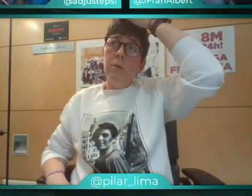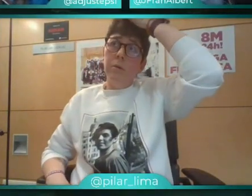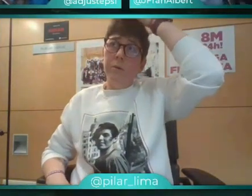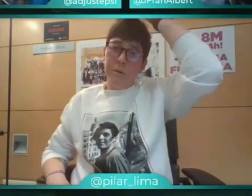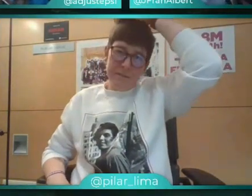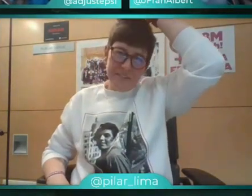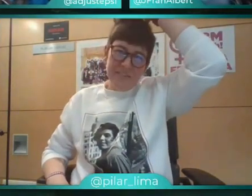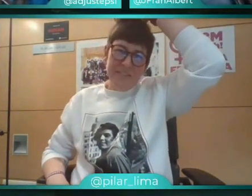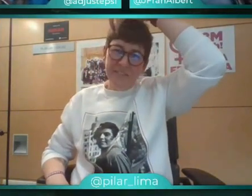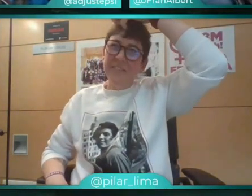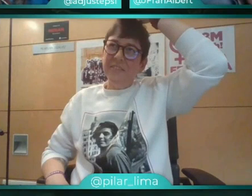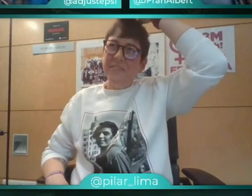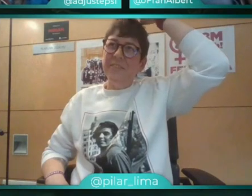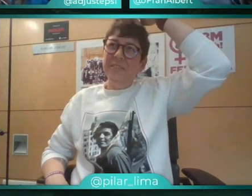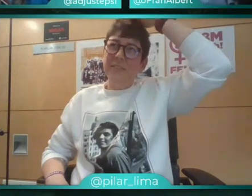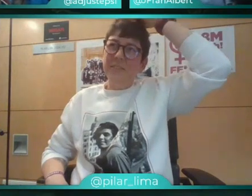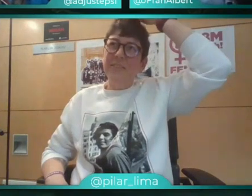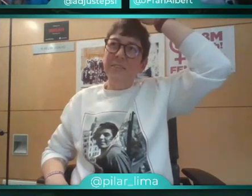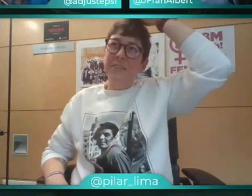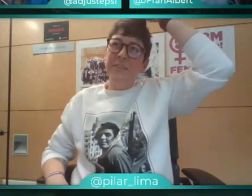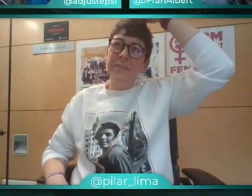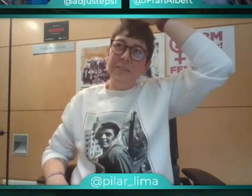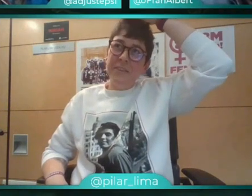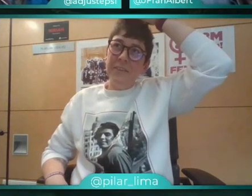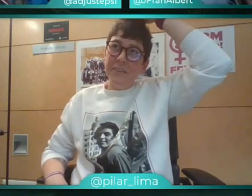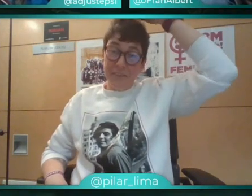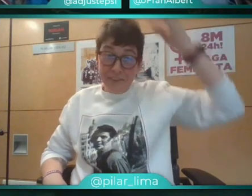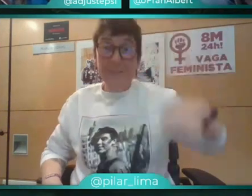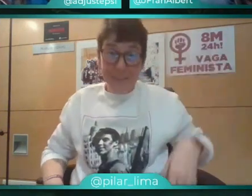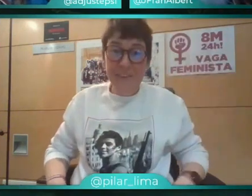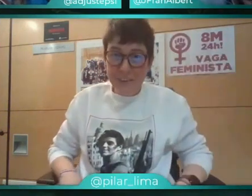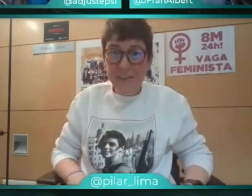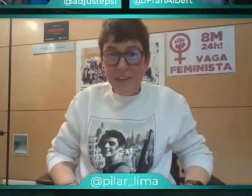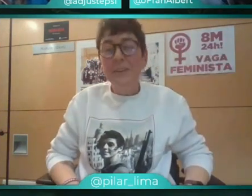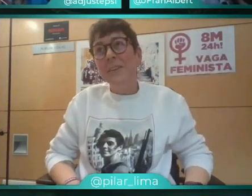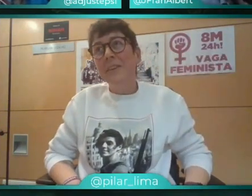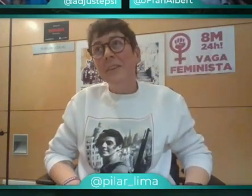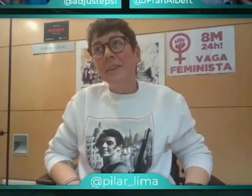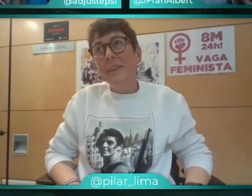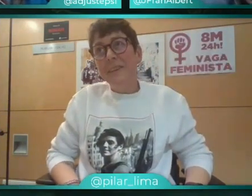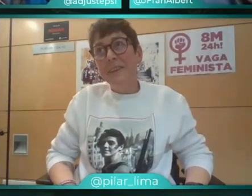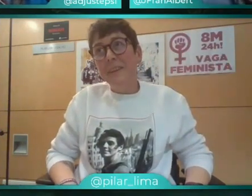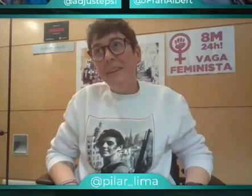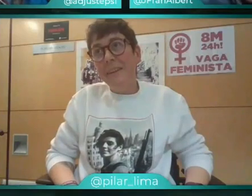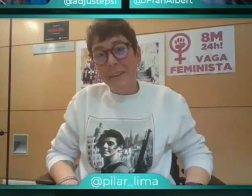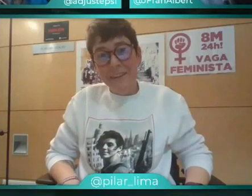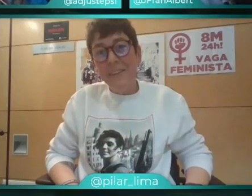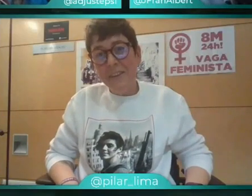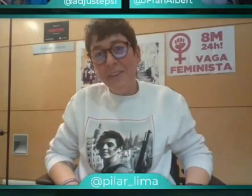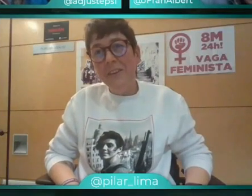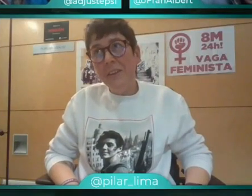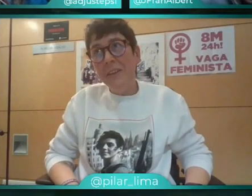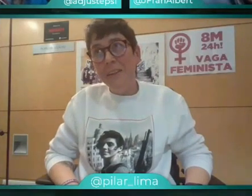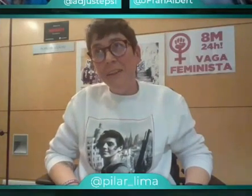no cinco pisos por 20.000 euros y vaya los compro un fondo buitre para para revenderlos no Y gracias